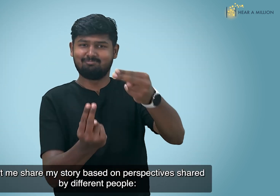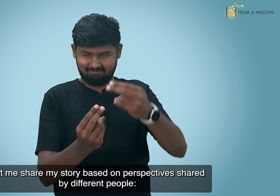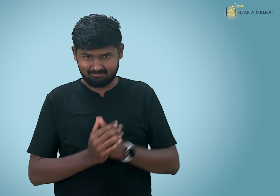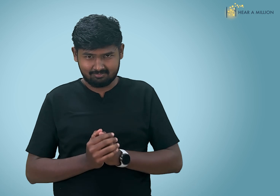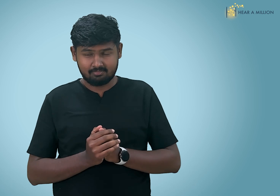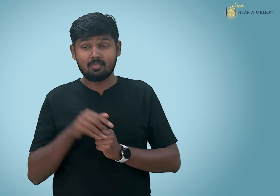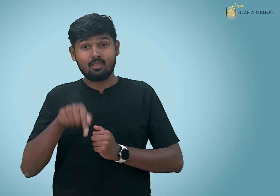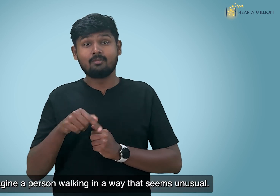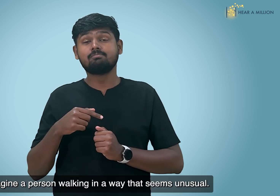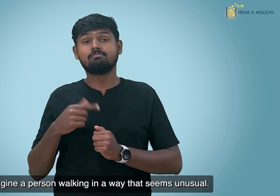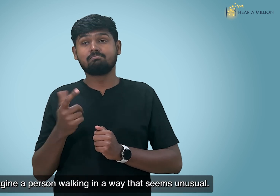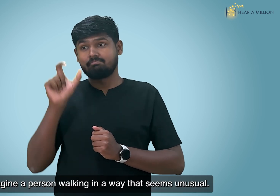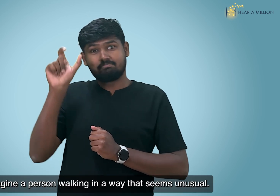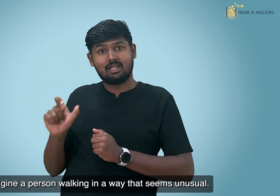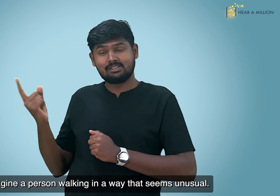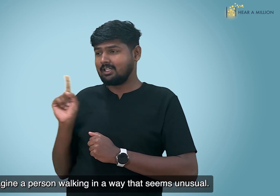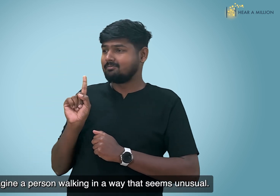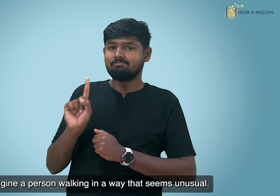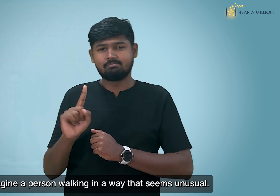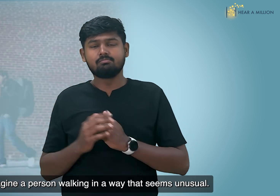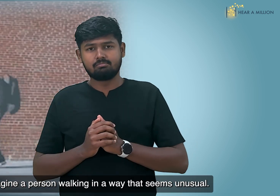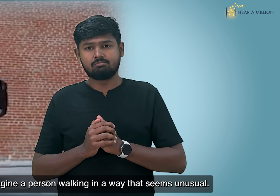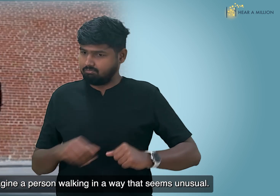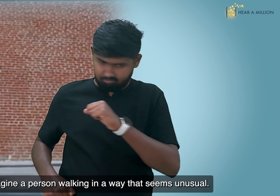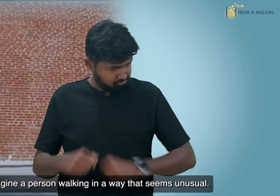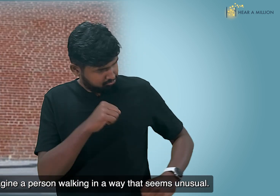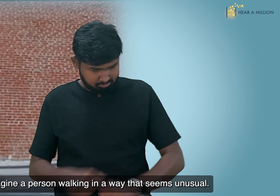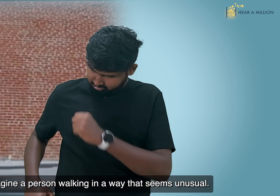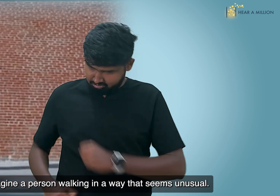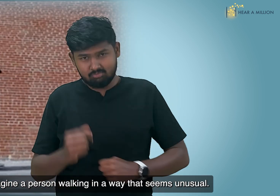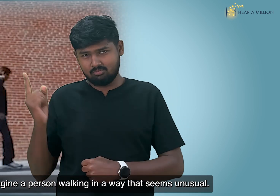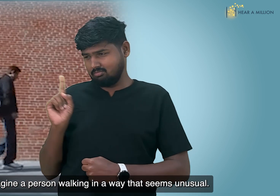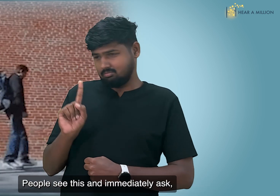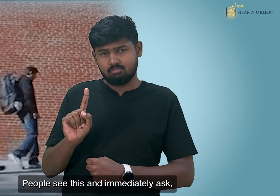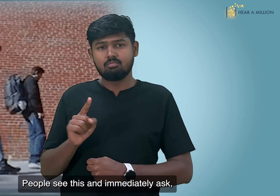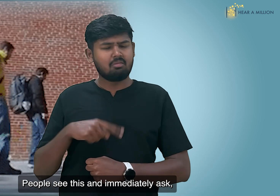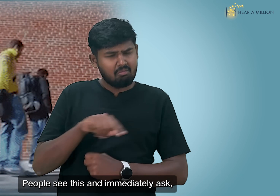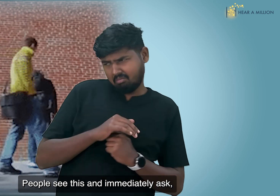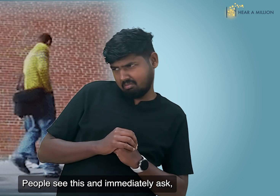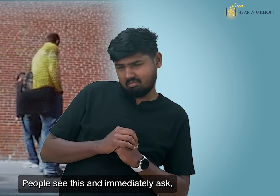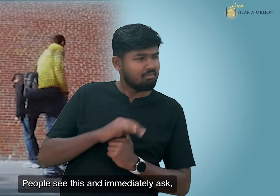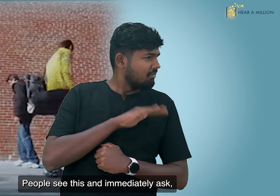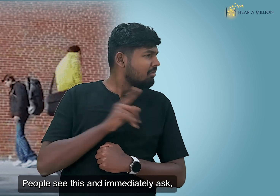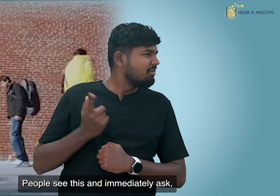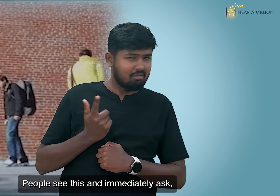कहानी साझा करता हूँ। कल्पना करें कि एक व्यक्ति असामान्य तरीके से चल रहा है। लोग इसे देखते हैं और तुरंत पूछते